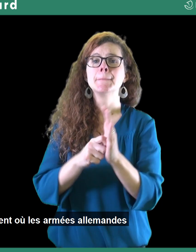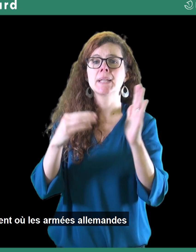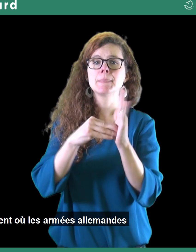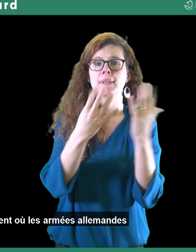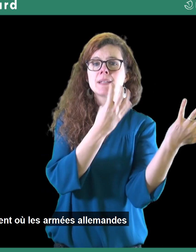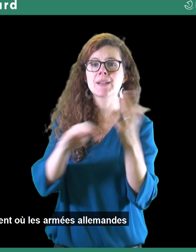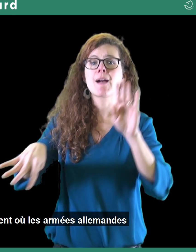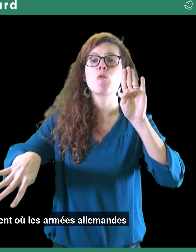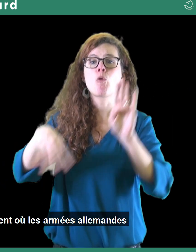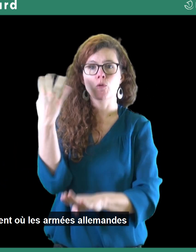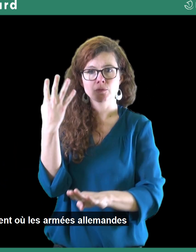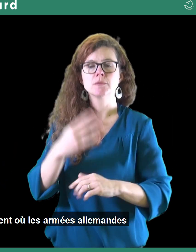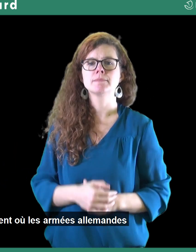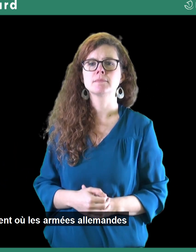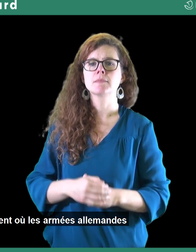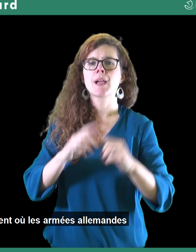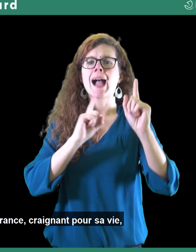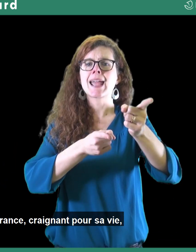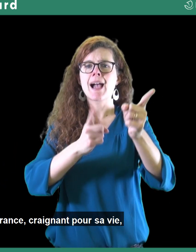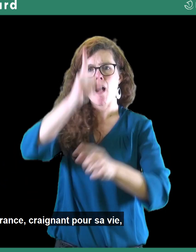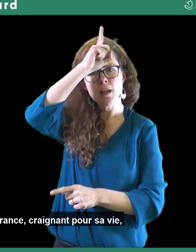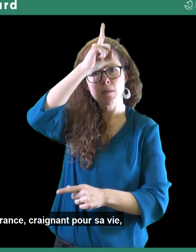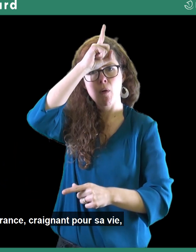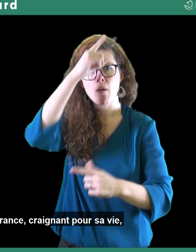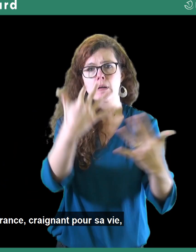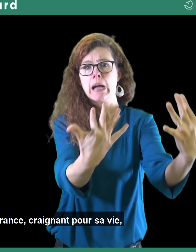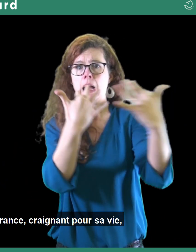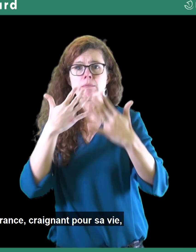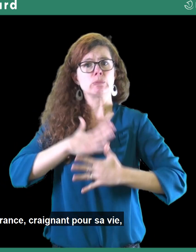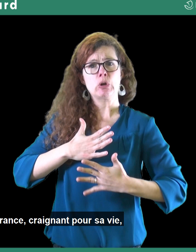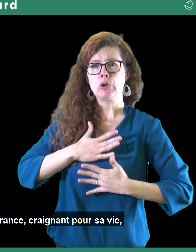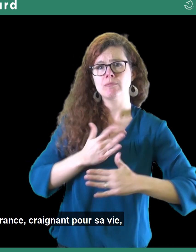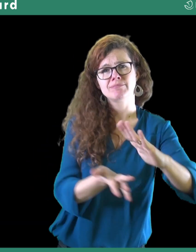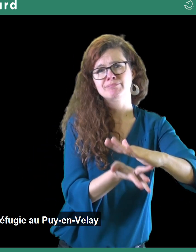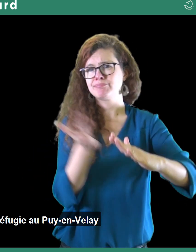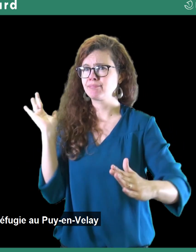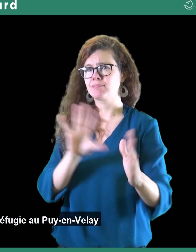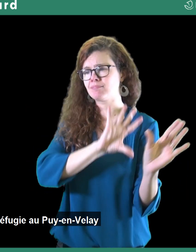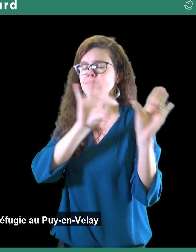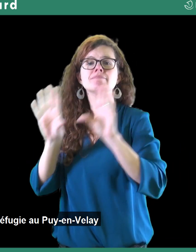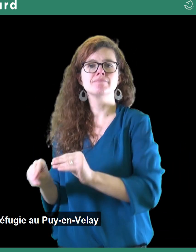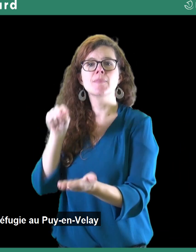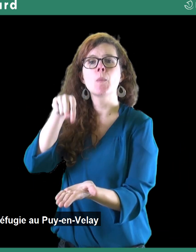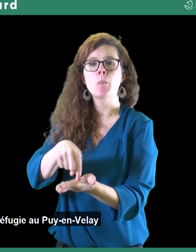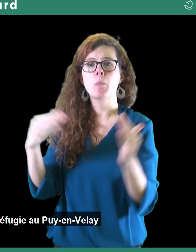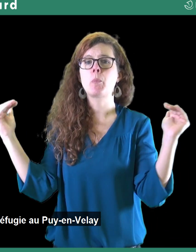En 1914, au moment où les armées allemandes envahissent la France, craignant pour sa vie, Louise se